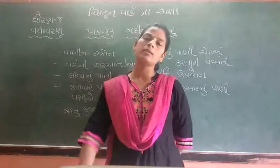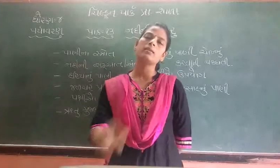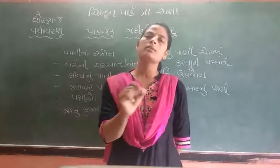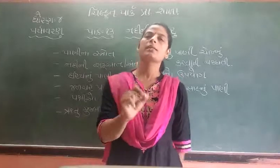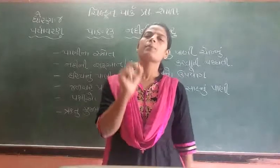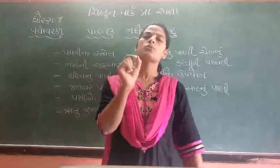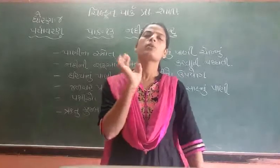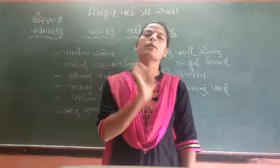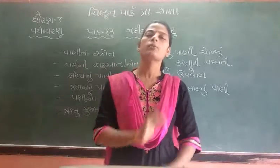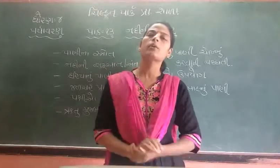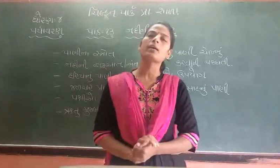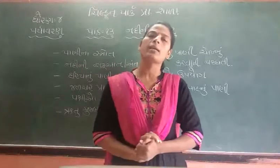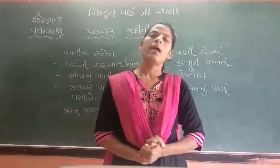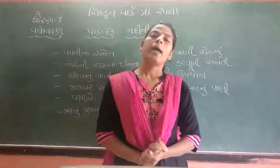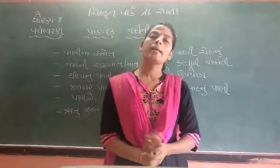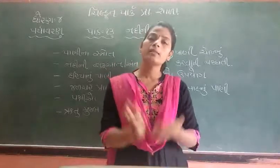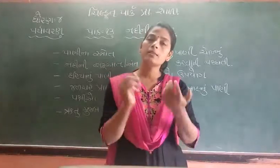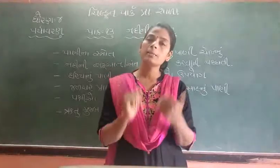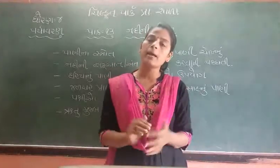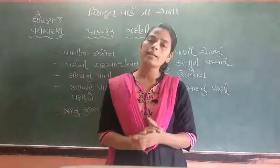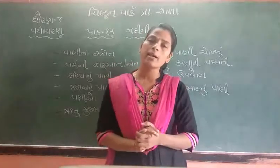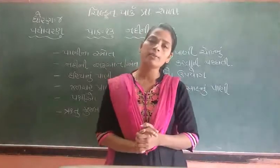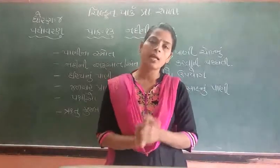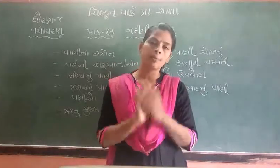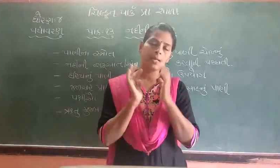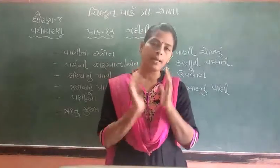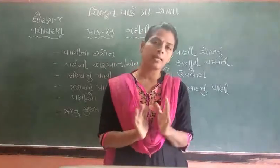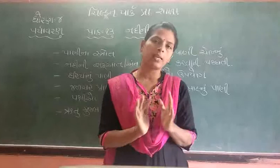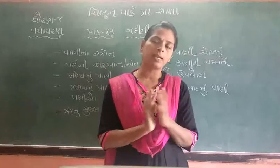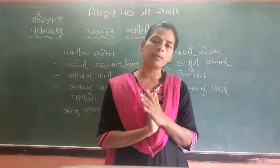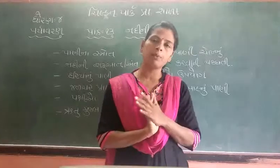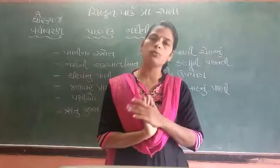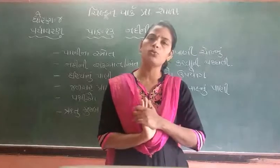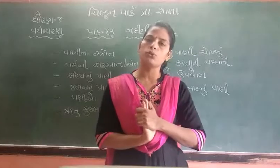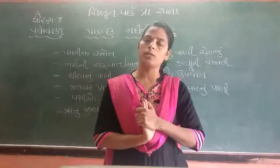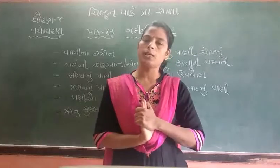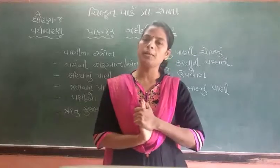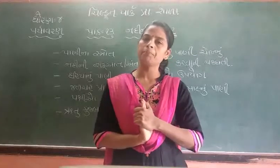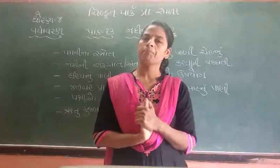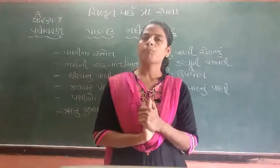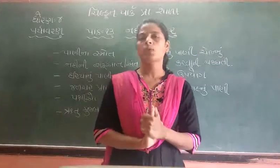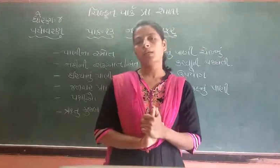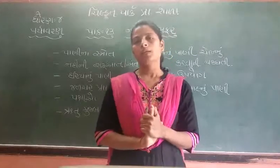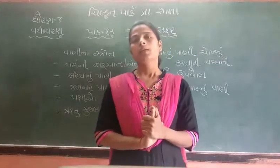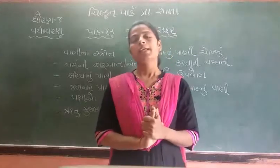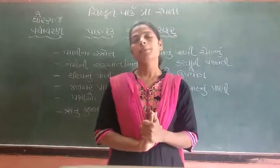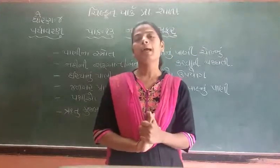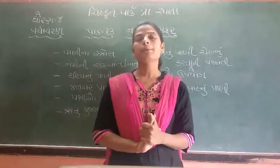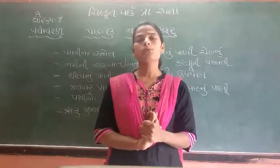અંદર, જેને આપણે સુધરાઈનું નળ કહીએ, એની અંદર જે પાણી આવે છે આપણે ડાયરેક્ટ ક્યારેય પીવું જોઈએ નહીં. કેમ ના પીવું જોઈએ?